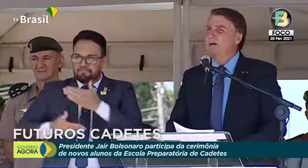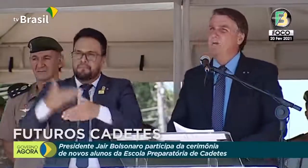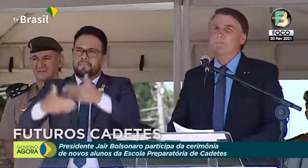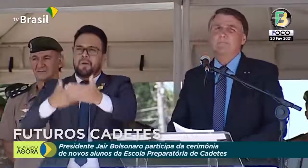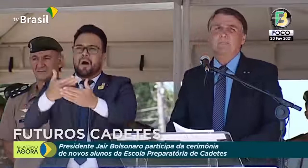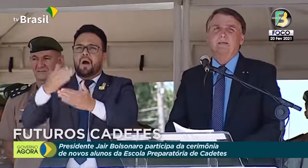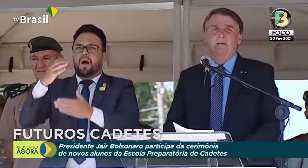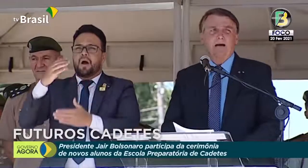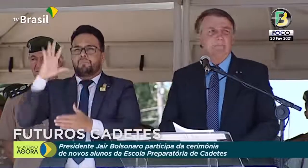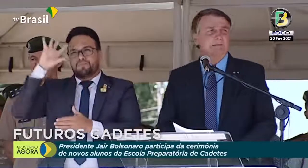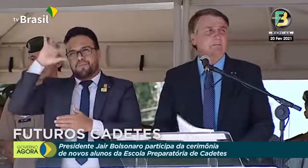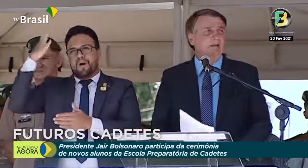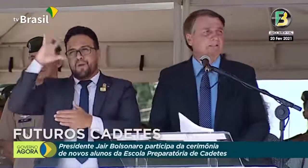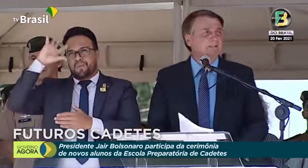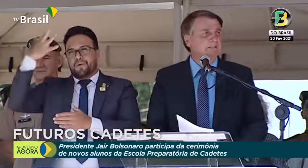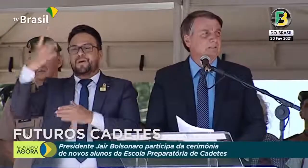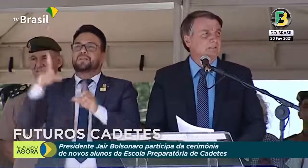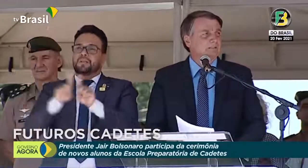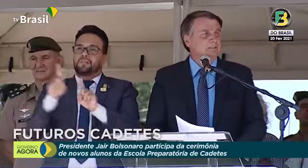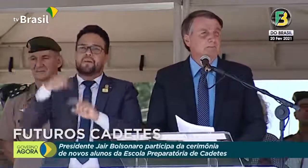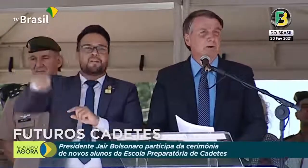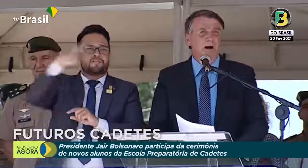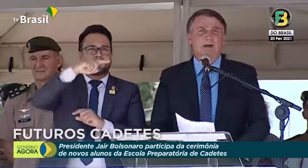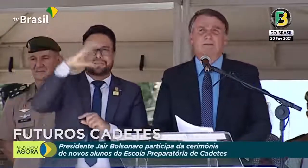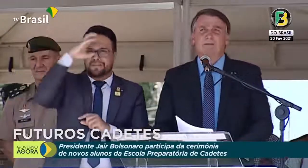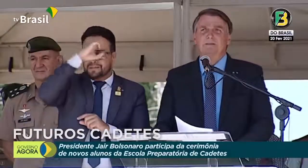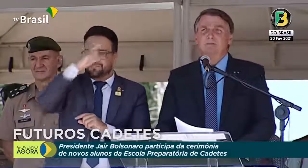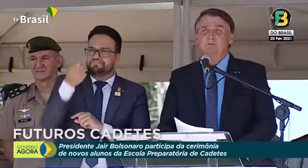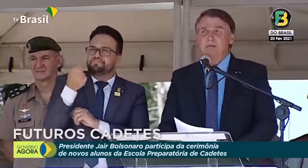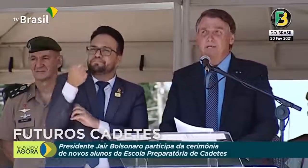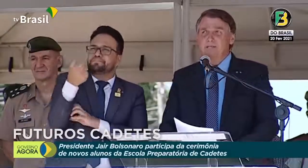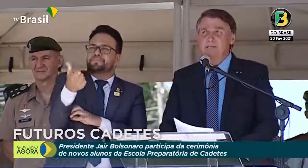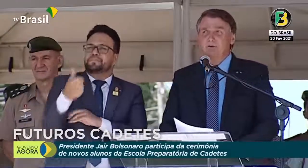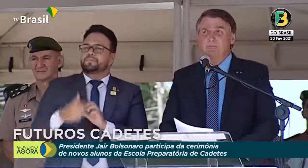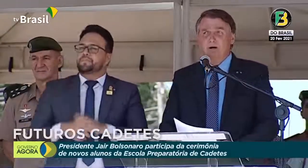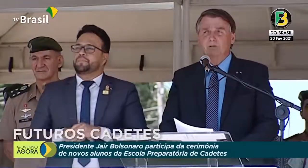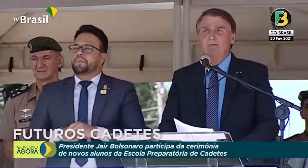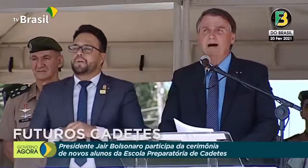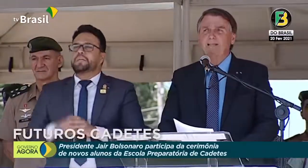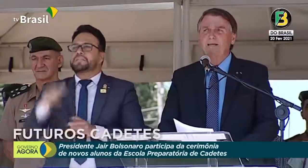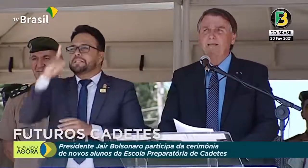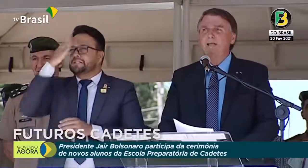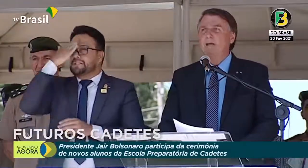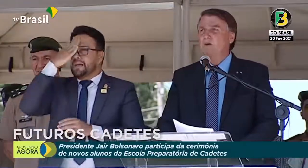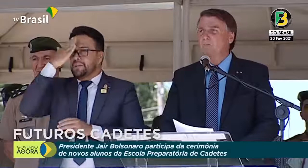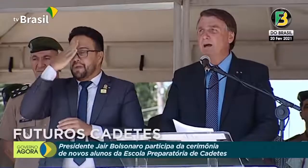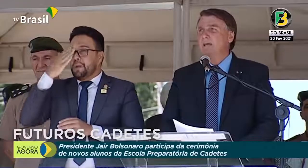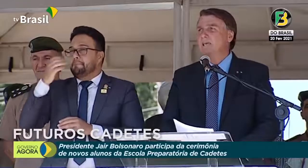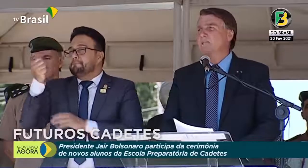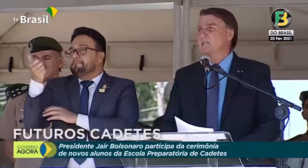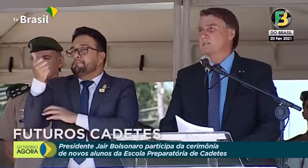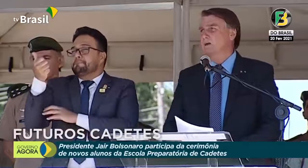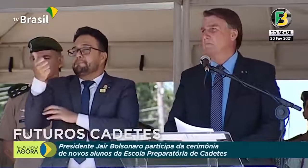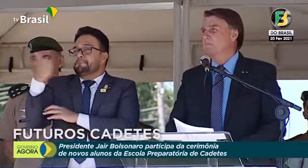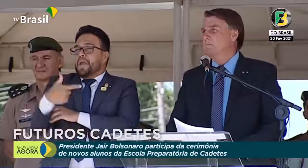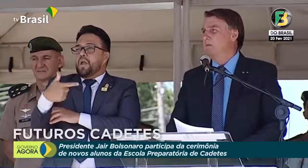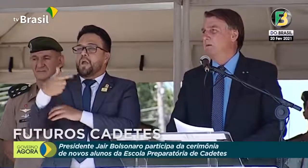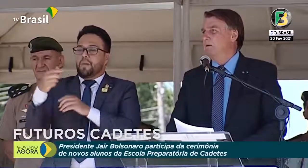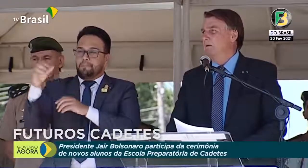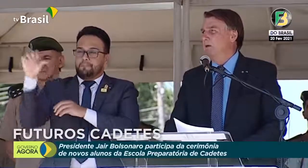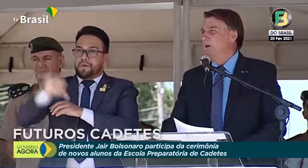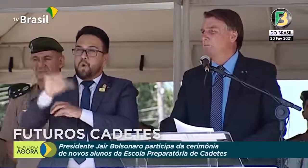vocês aprenderão rapidamente, que pior que uma decisão mal tomada é uma